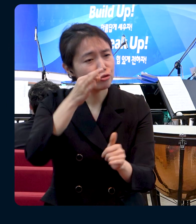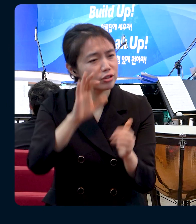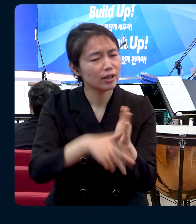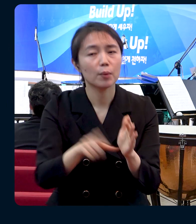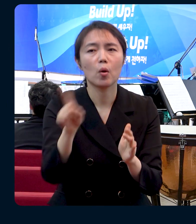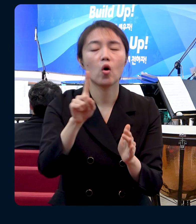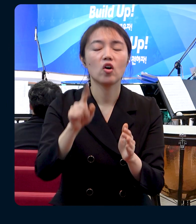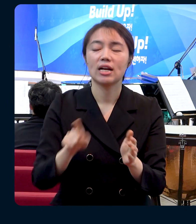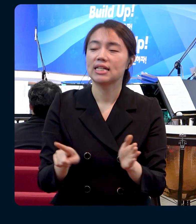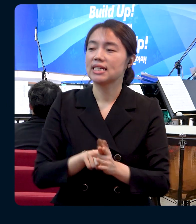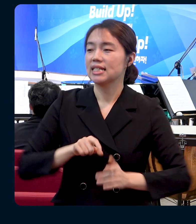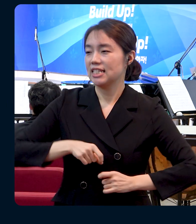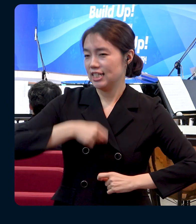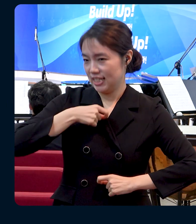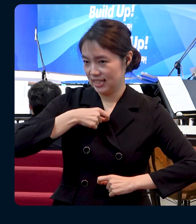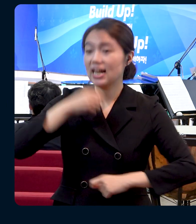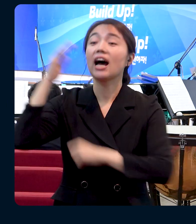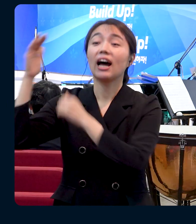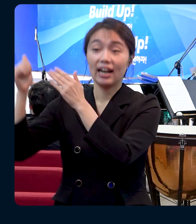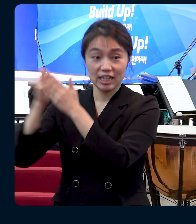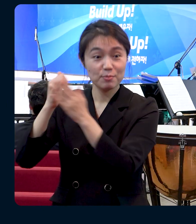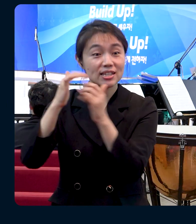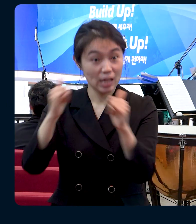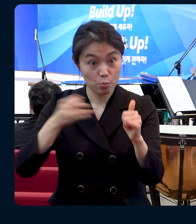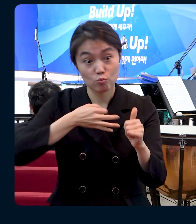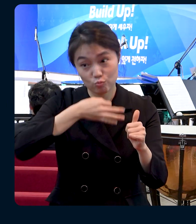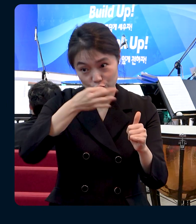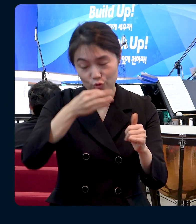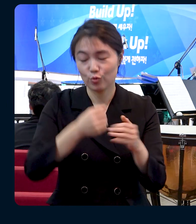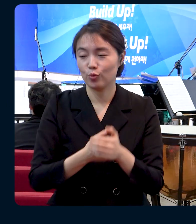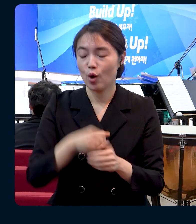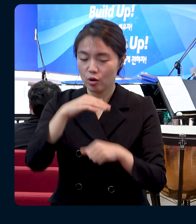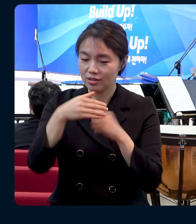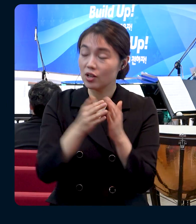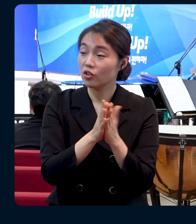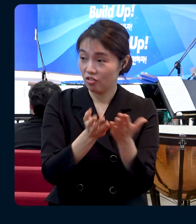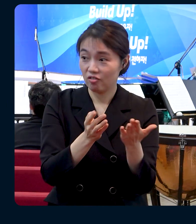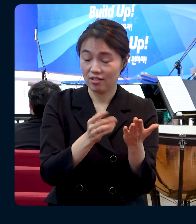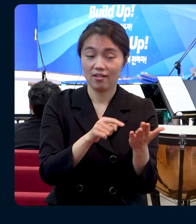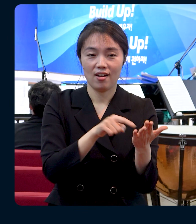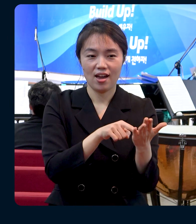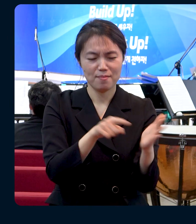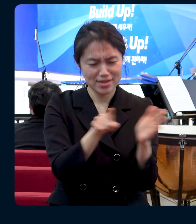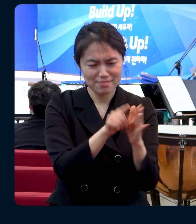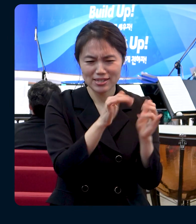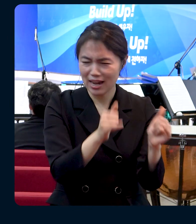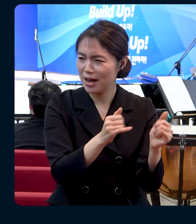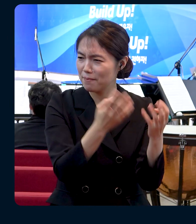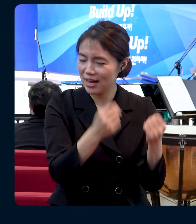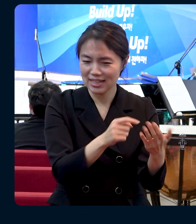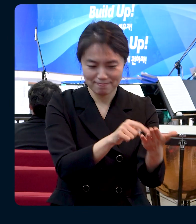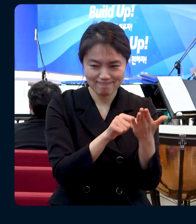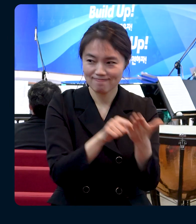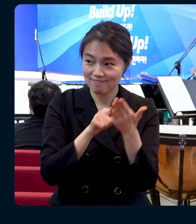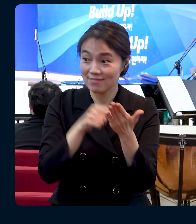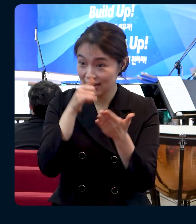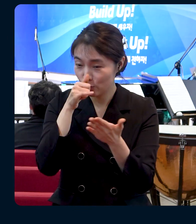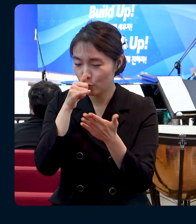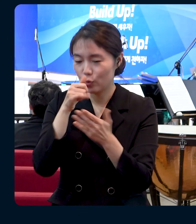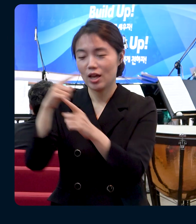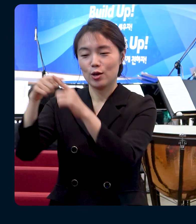하나님의 사람들이죠. 여러분, 정말 성경에 보시면 나오지만, 교회사에 나오지만,